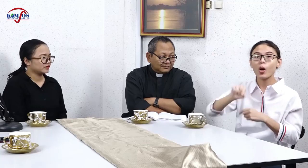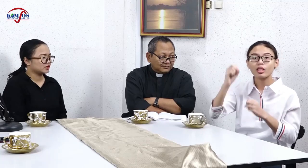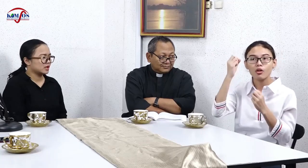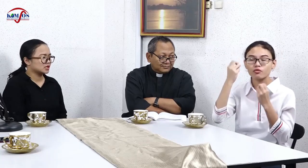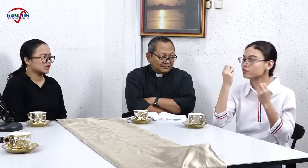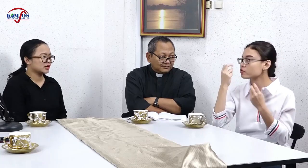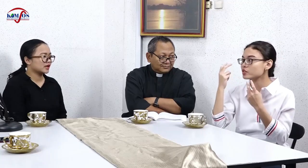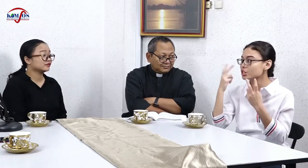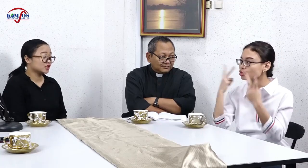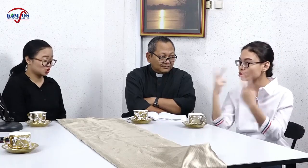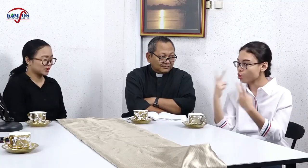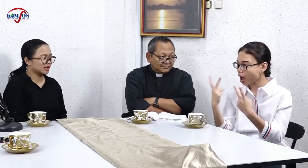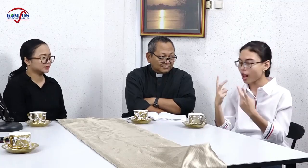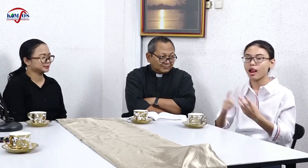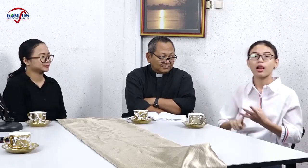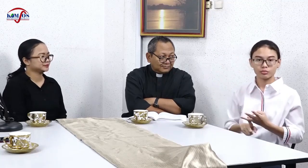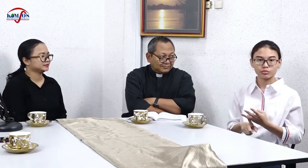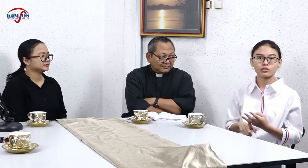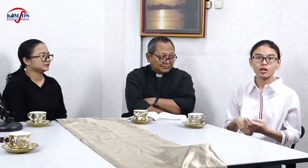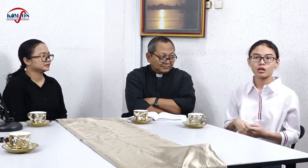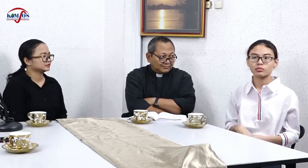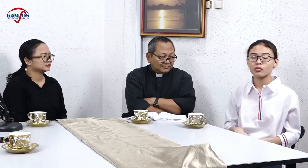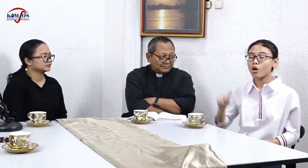informasi lewat visual